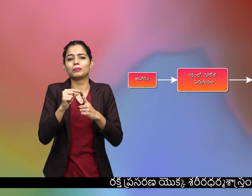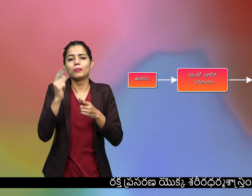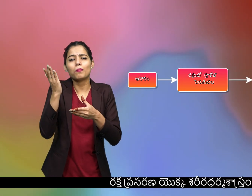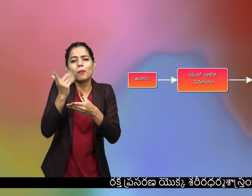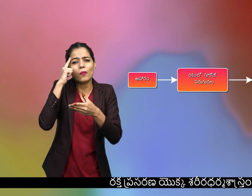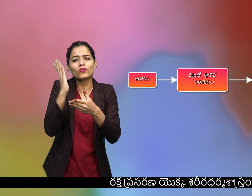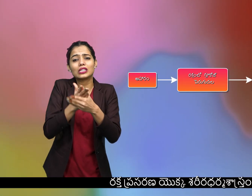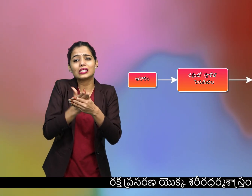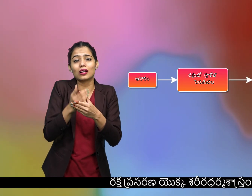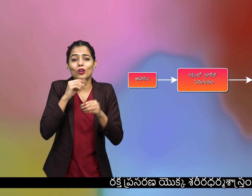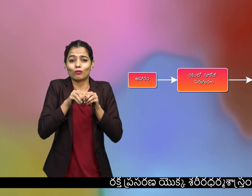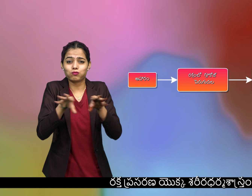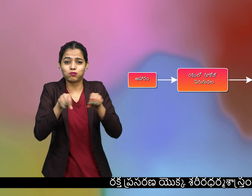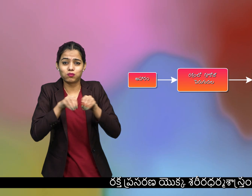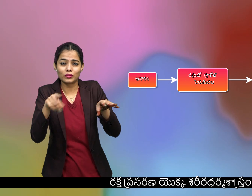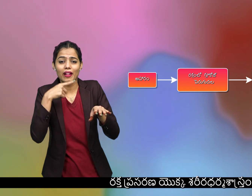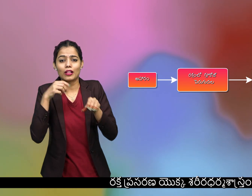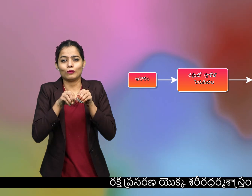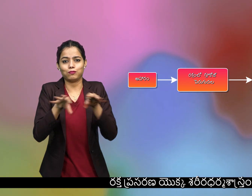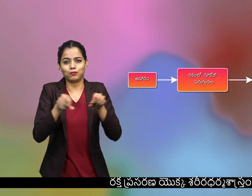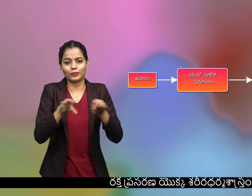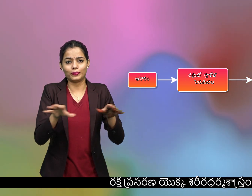రక్త ప్రసరణ యొక్క శరీర ధర్మశాస్త్రం.